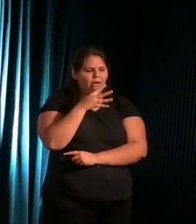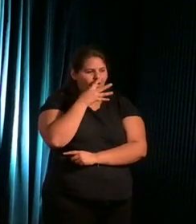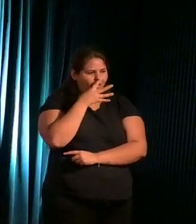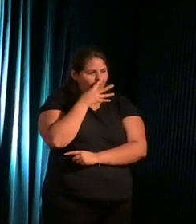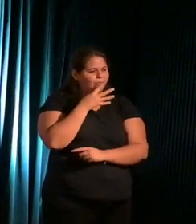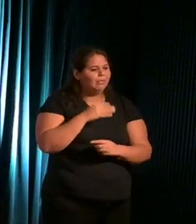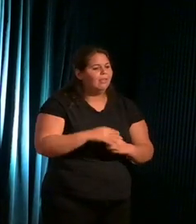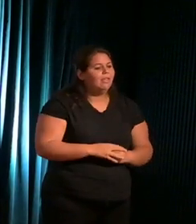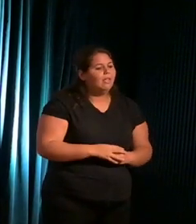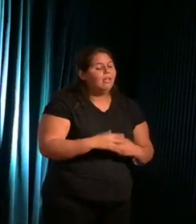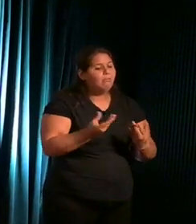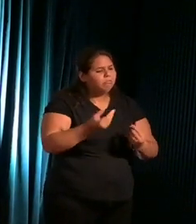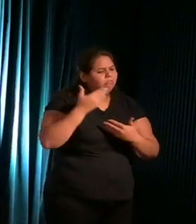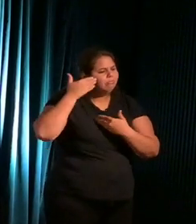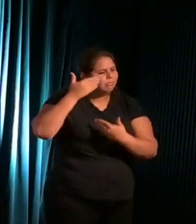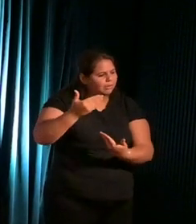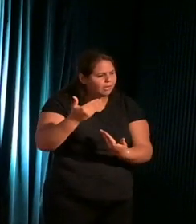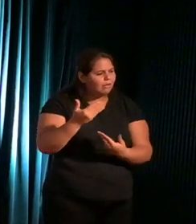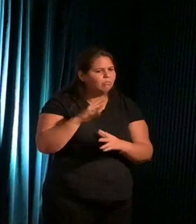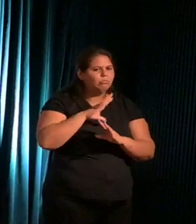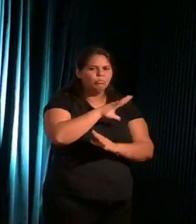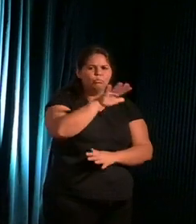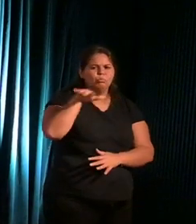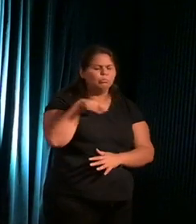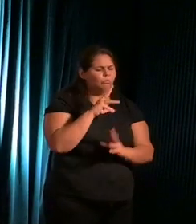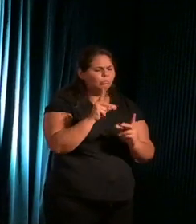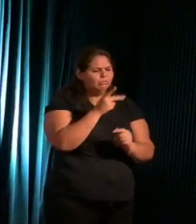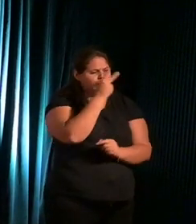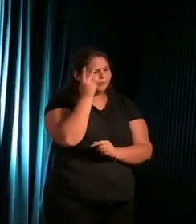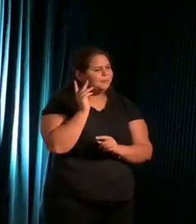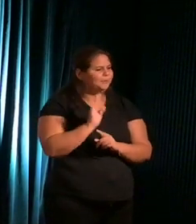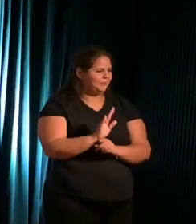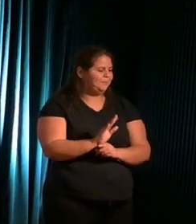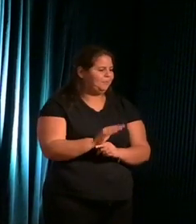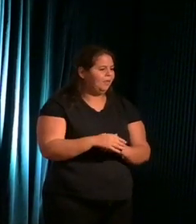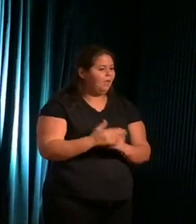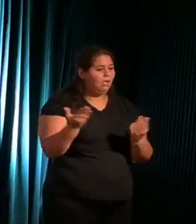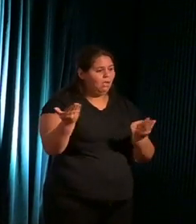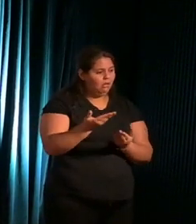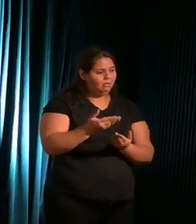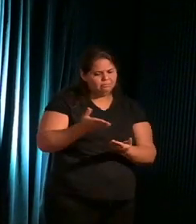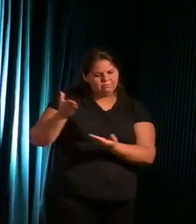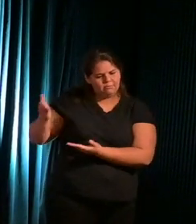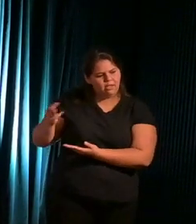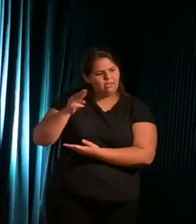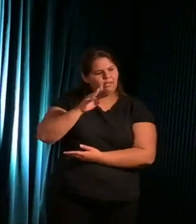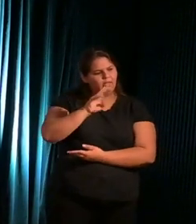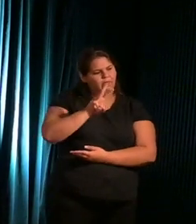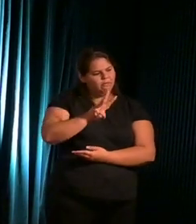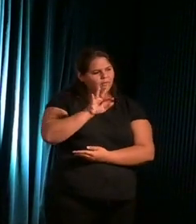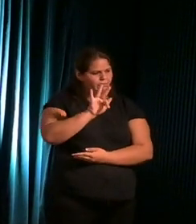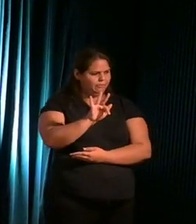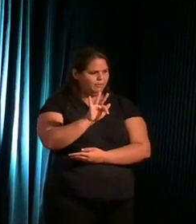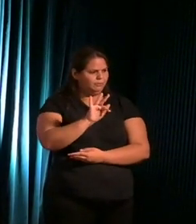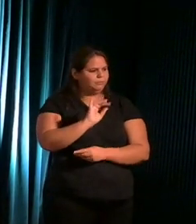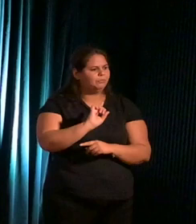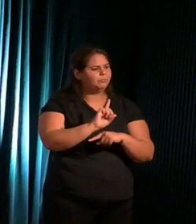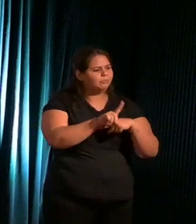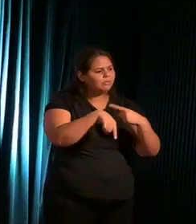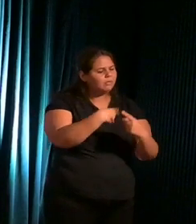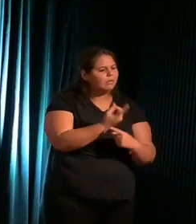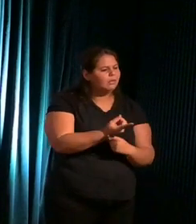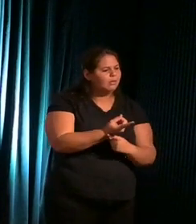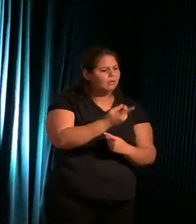Então, muito obrigado a todos. E nós vamos passar a palavra para o Walter. E depois, em seguida, eu acho que